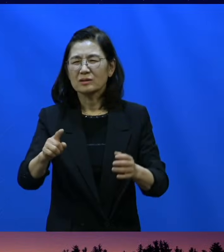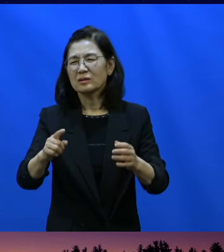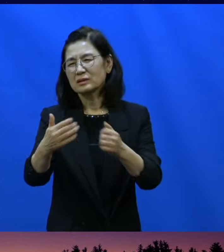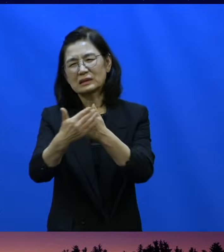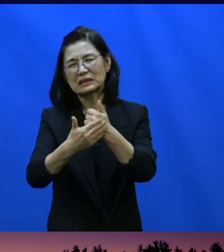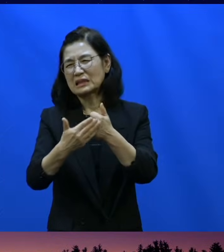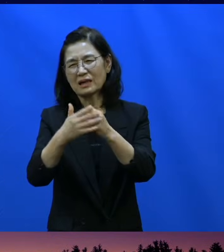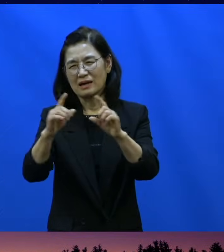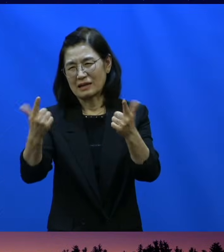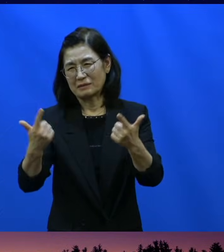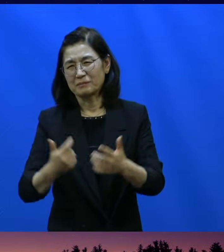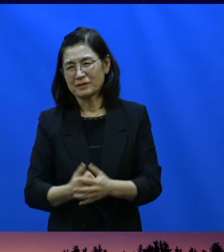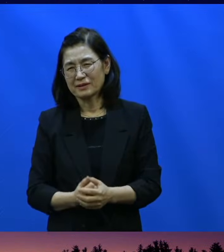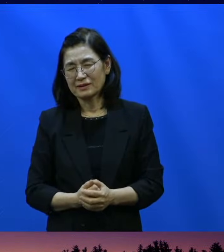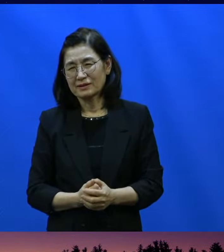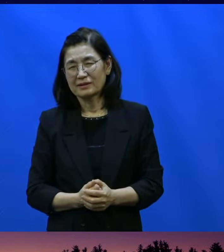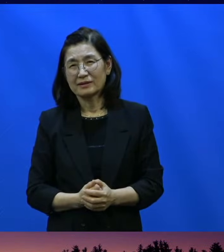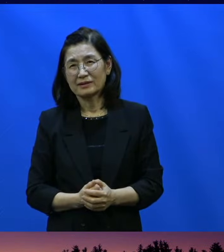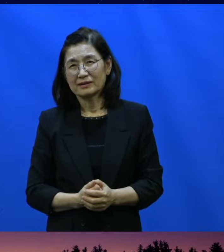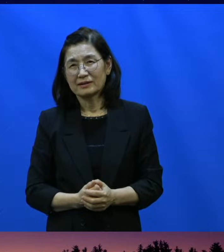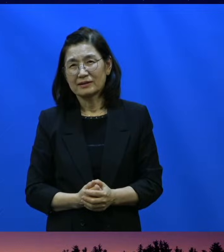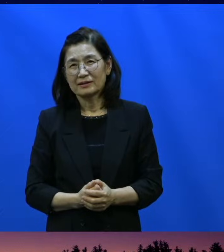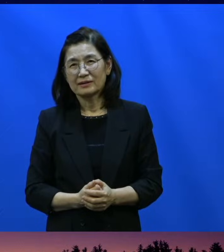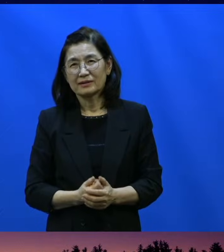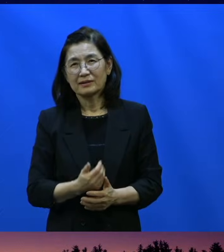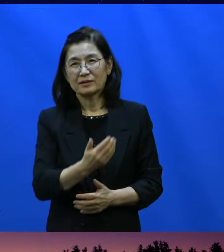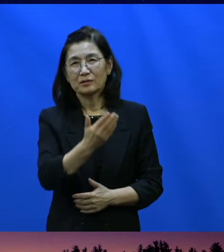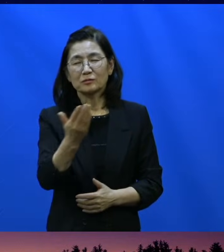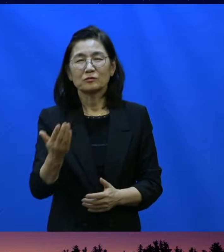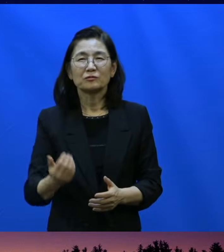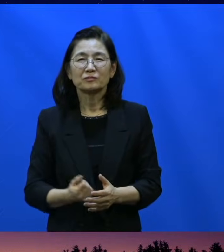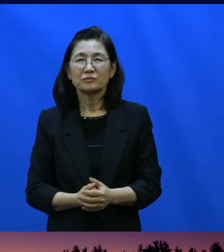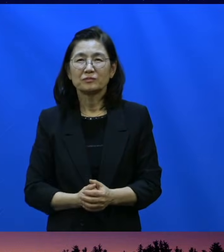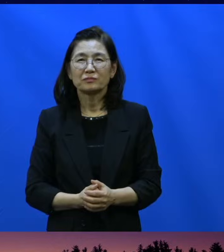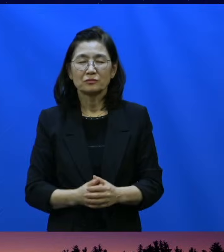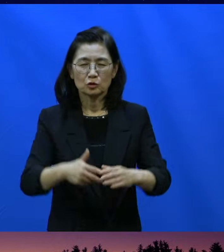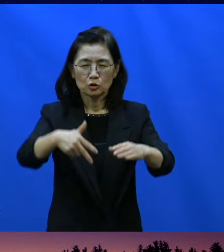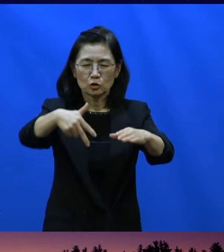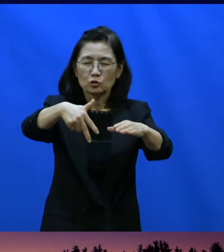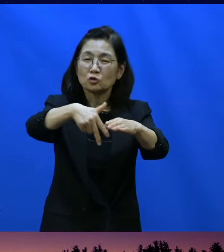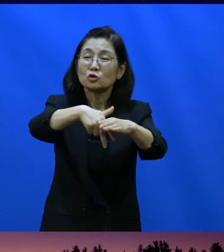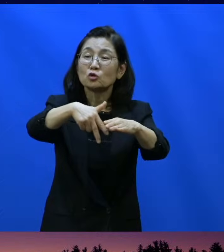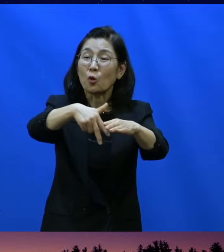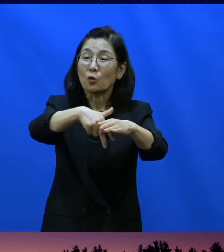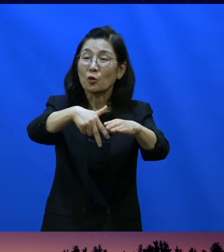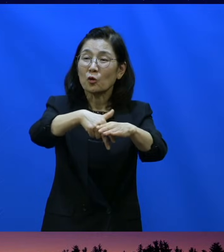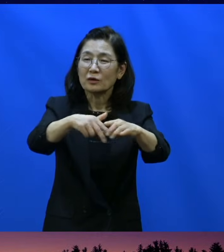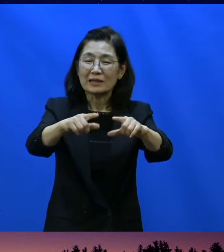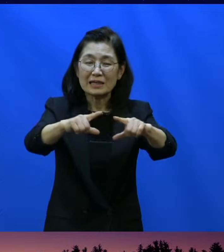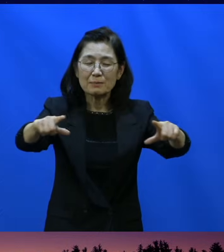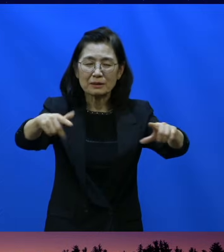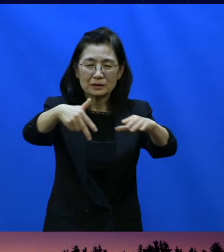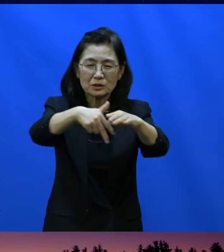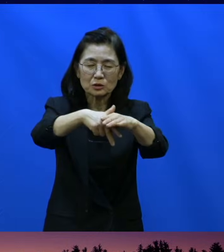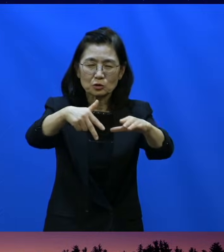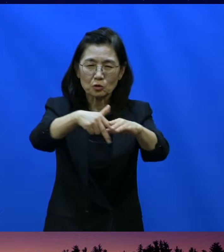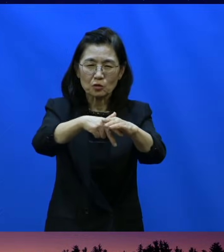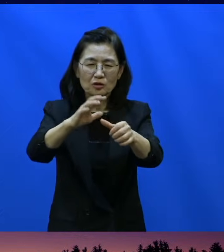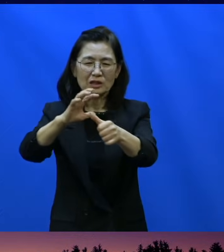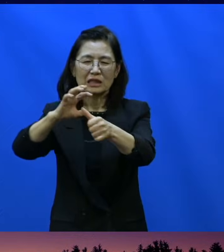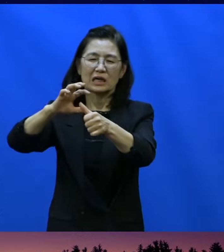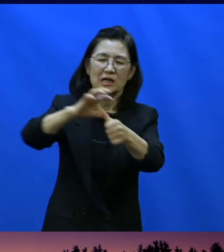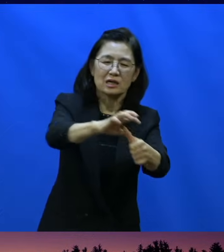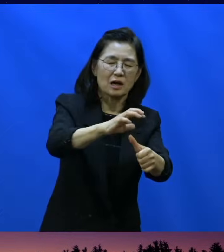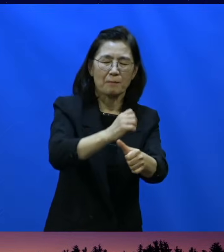안 해요. 그러니까 여러분, 종교는 그렇게 해요. 억압을 하는 거예요. 두려움을 주는 거잖아요. 종교는